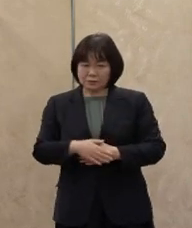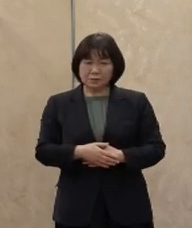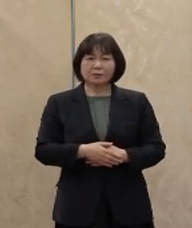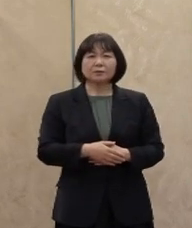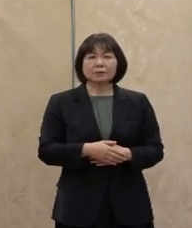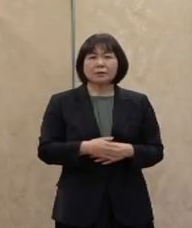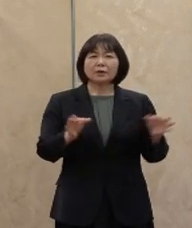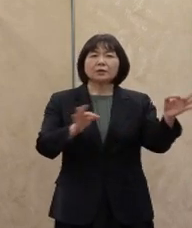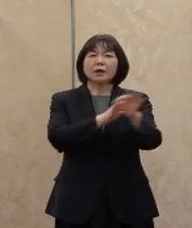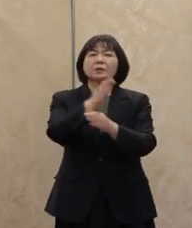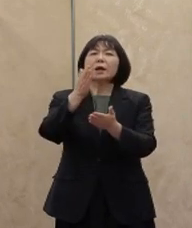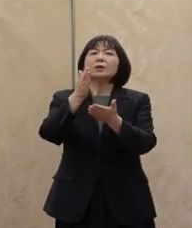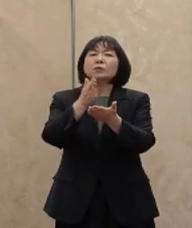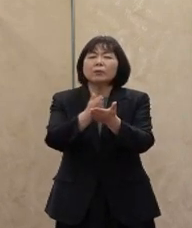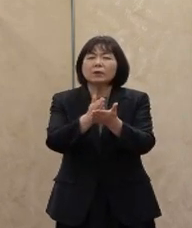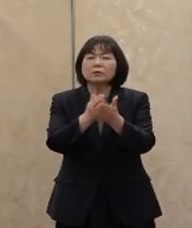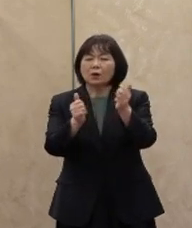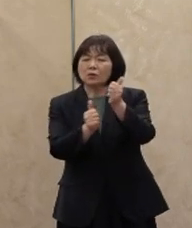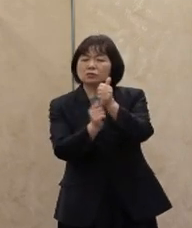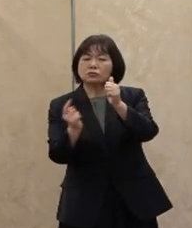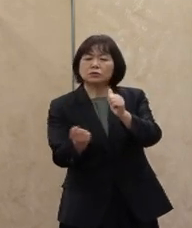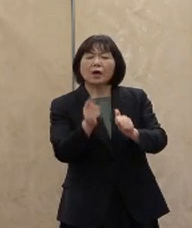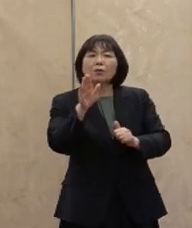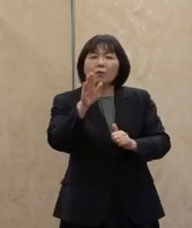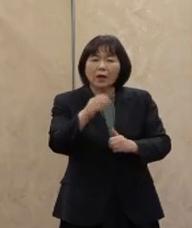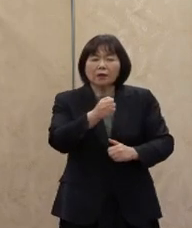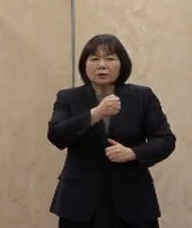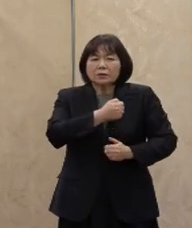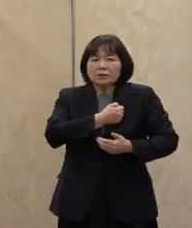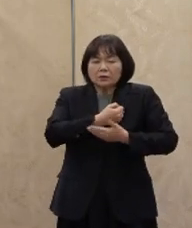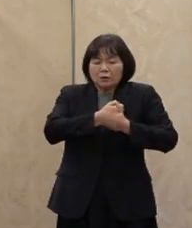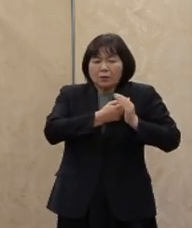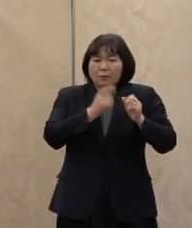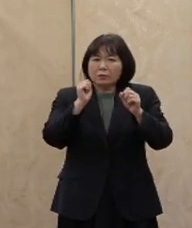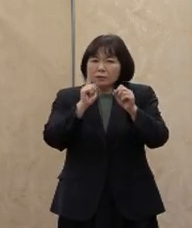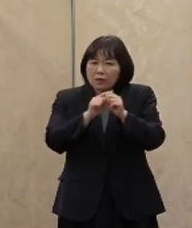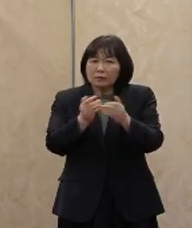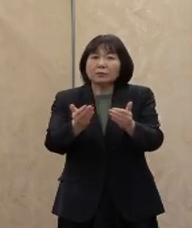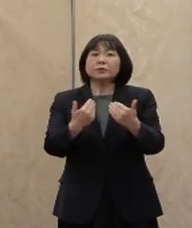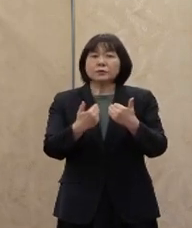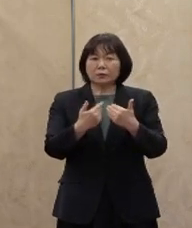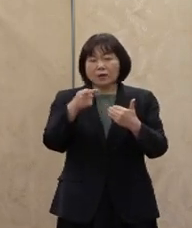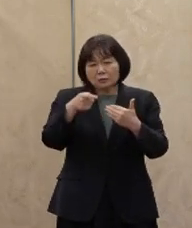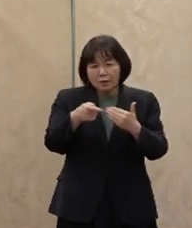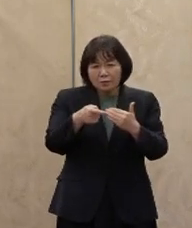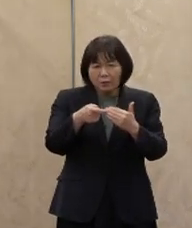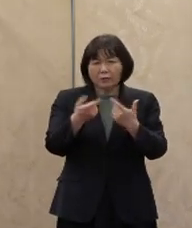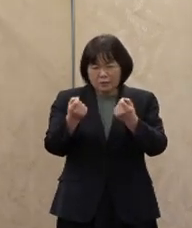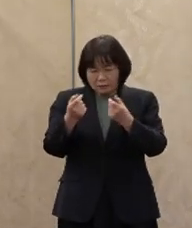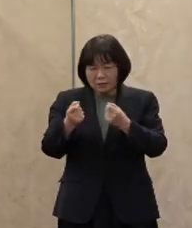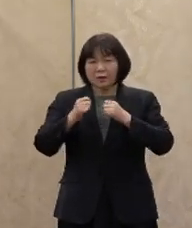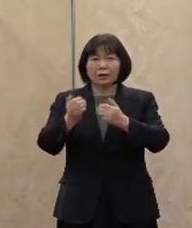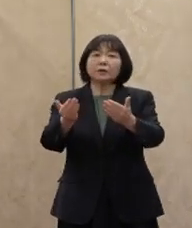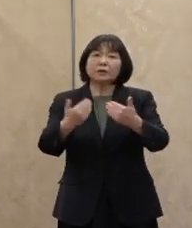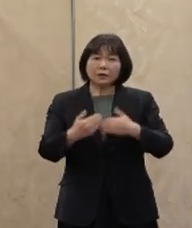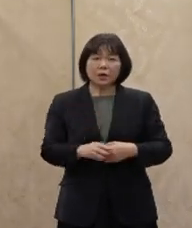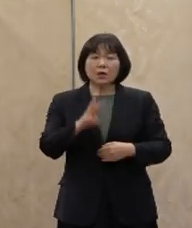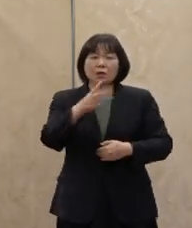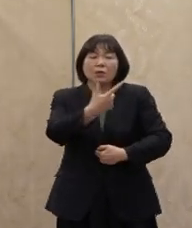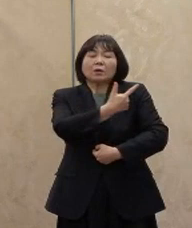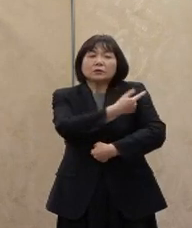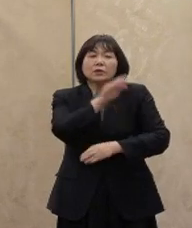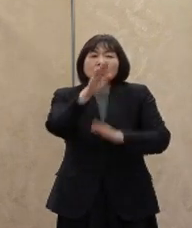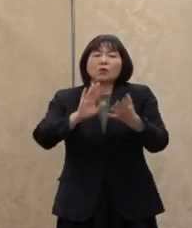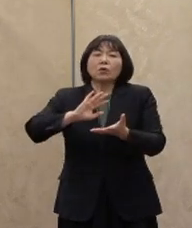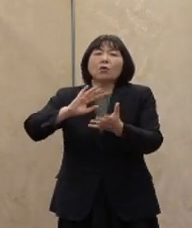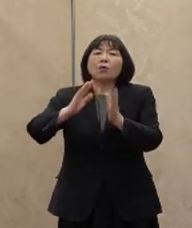作用が伴うことも、ものすごく大きなダメージ、命にとってのダメージなので、これもなんとか回避しなければいけない、ワクチンはそのゲームチェンジャーになる可能性があると思